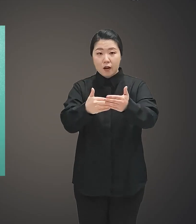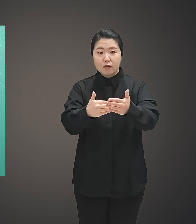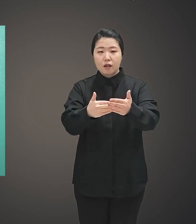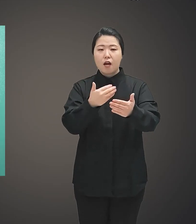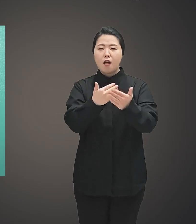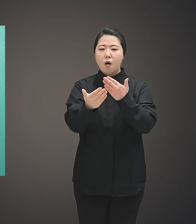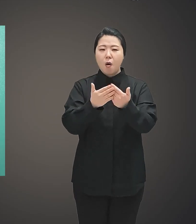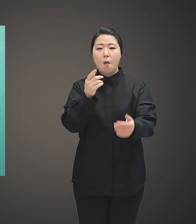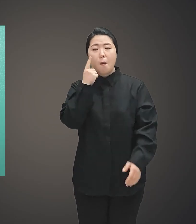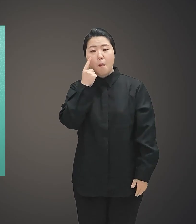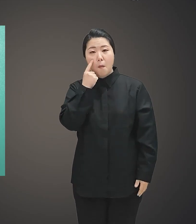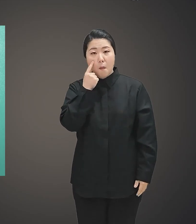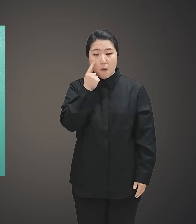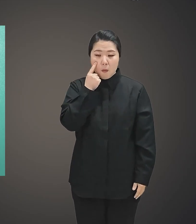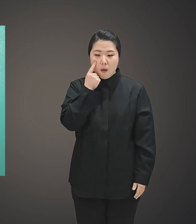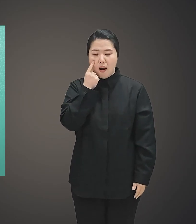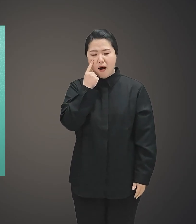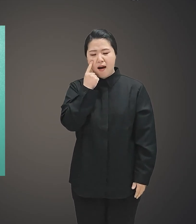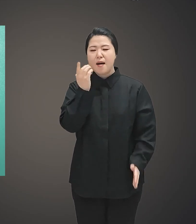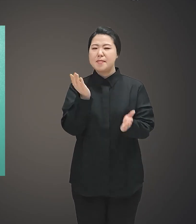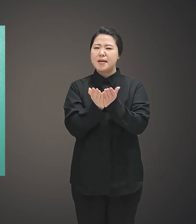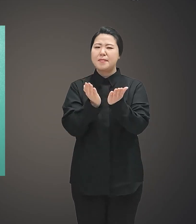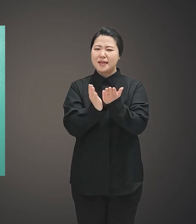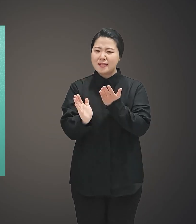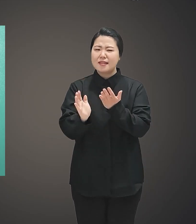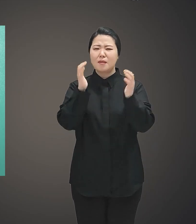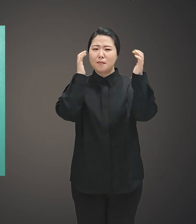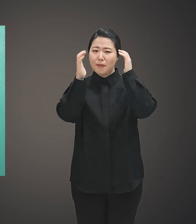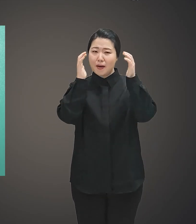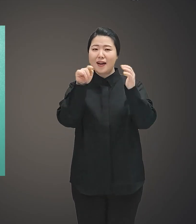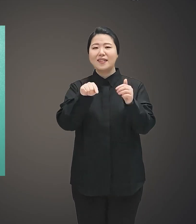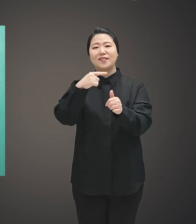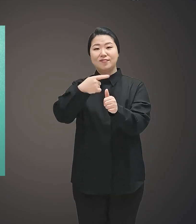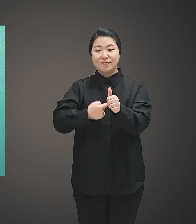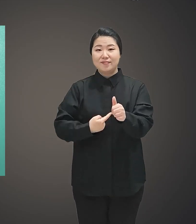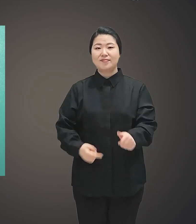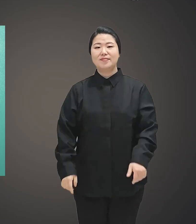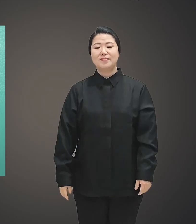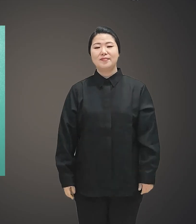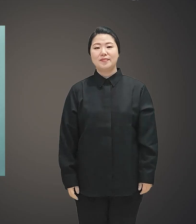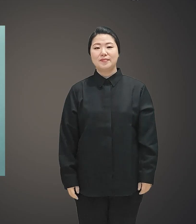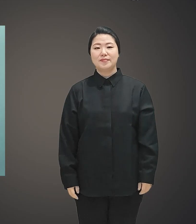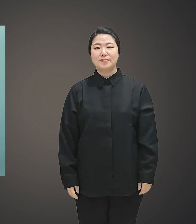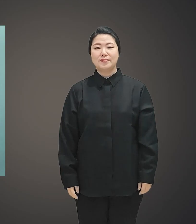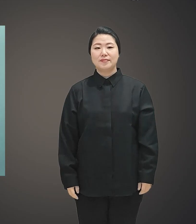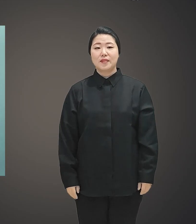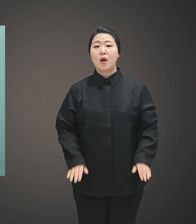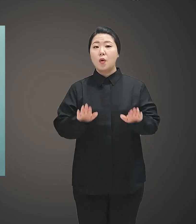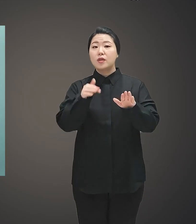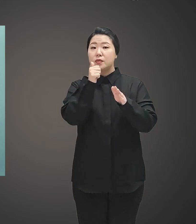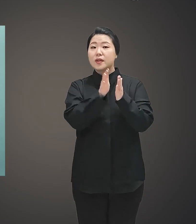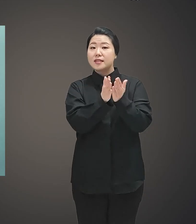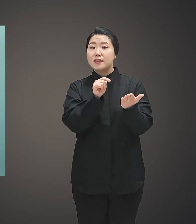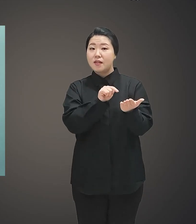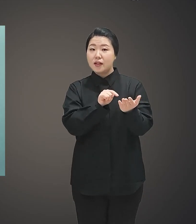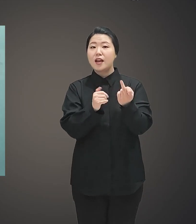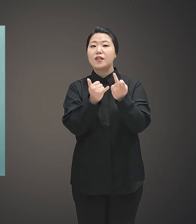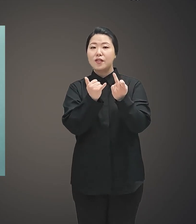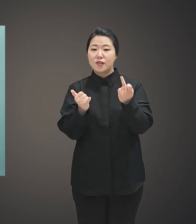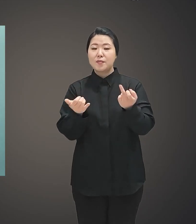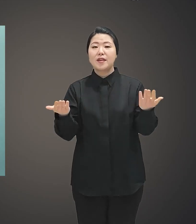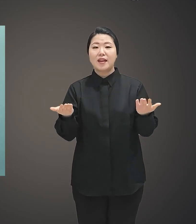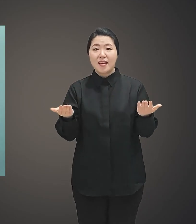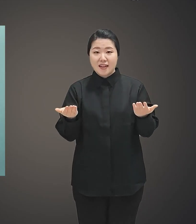과정에서 시행착오를 겪는 건 자연스러운 일이기 때문이지요. 오늘 소개해드리는